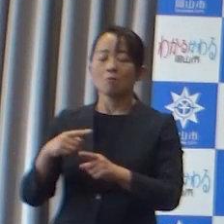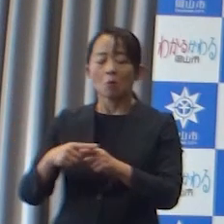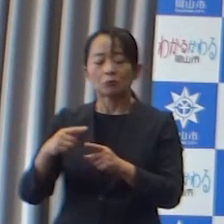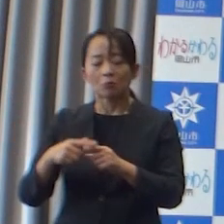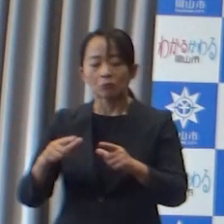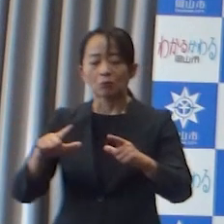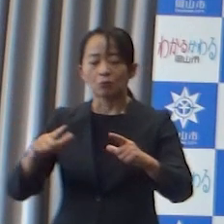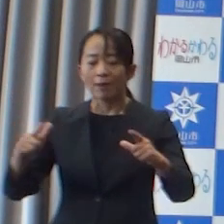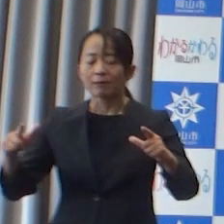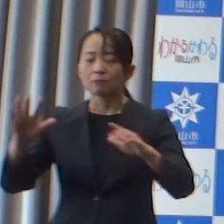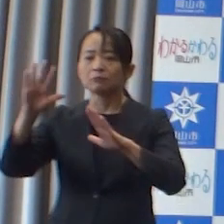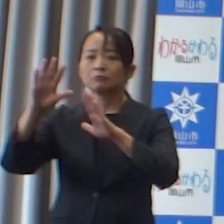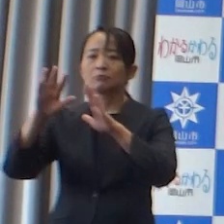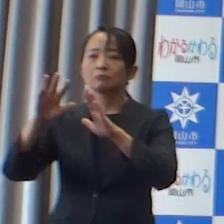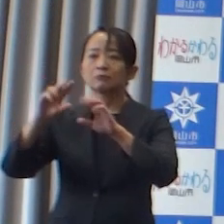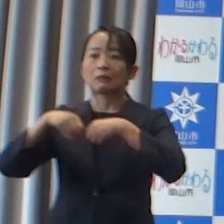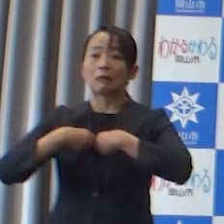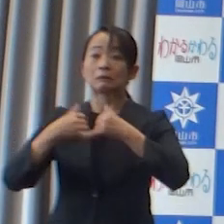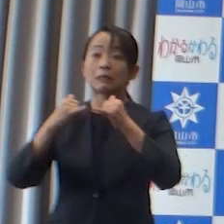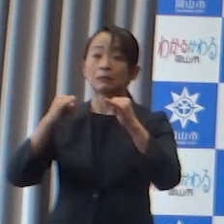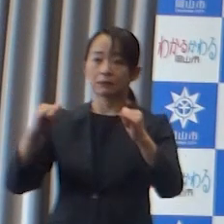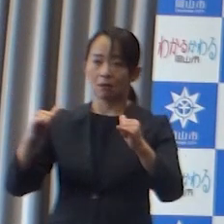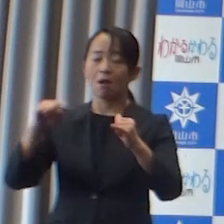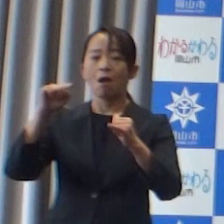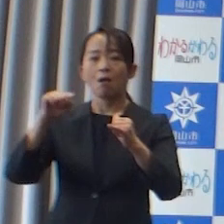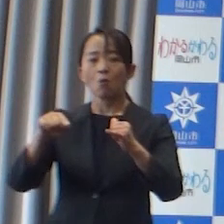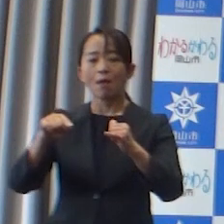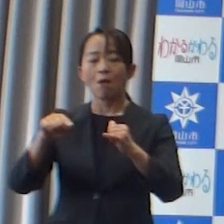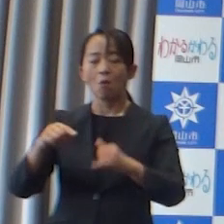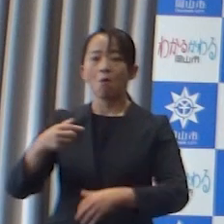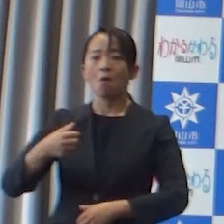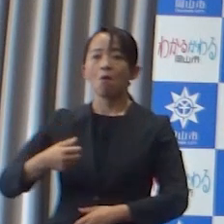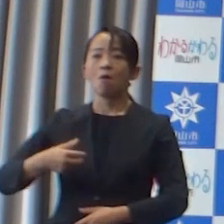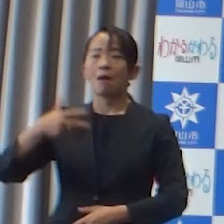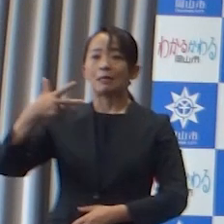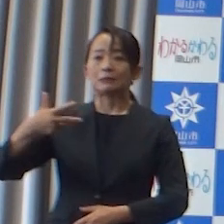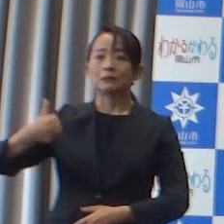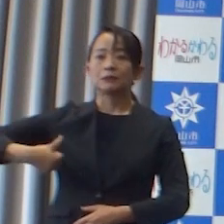況ですけれども、そのあたりを見て市長としては